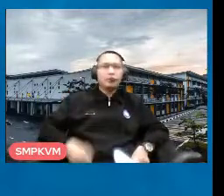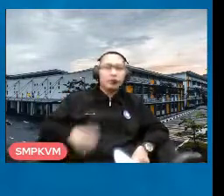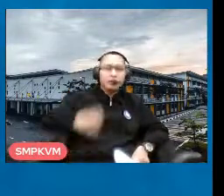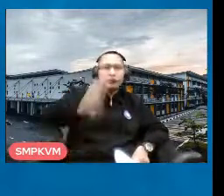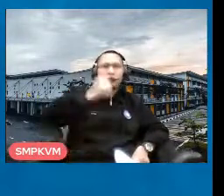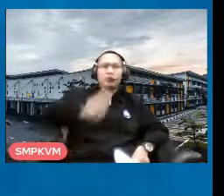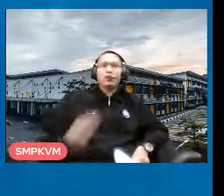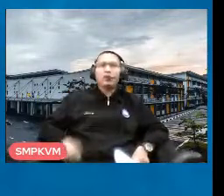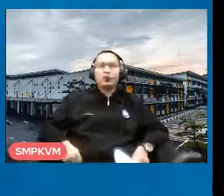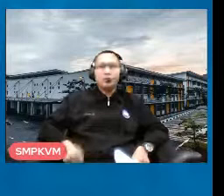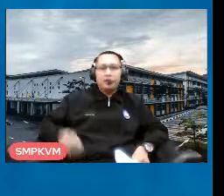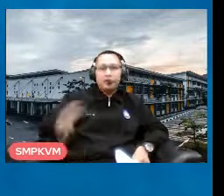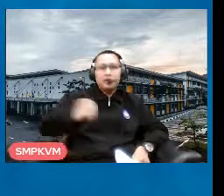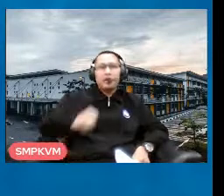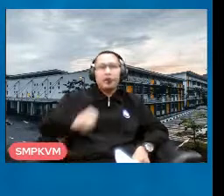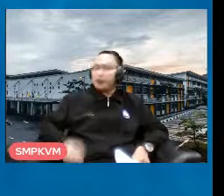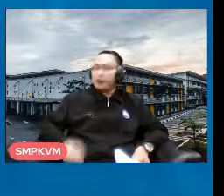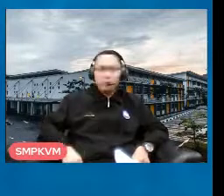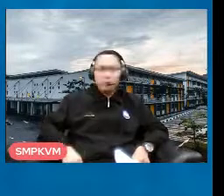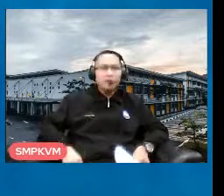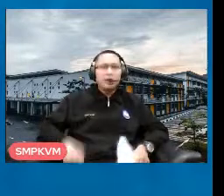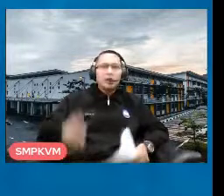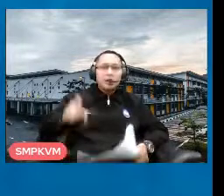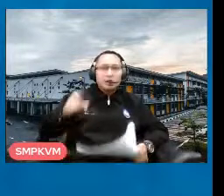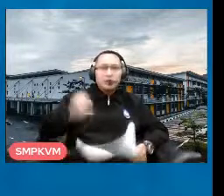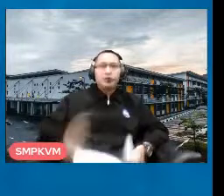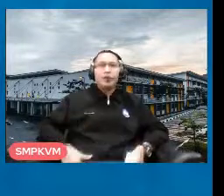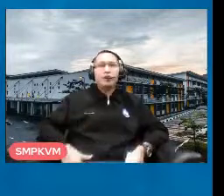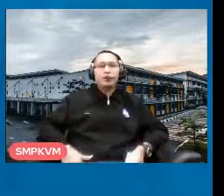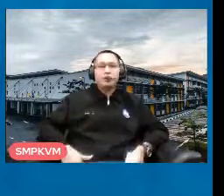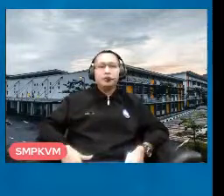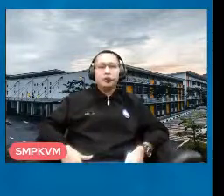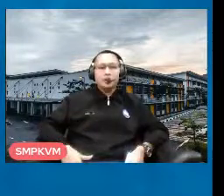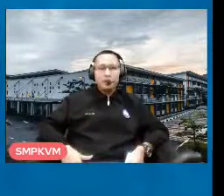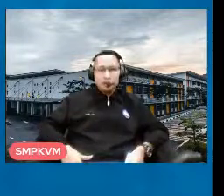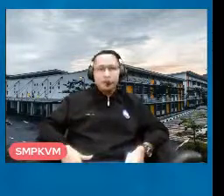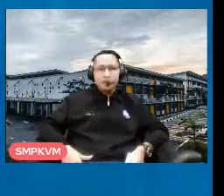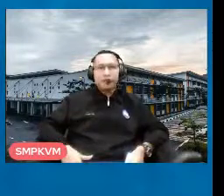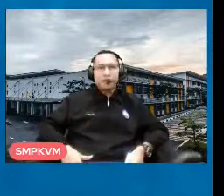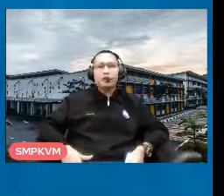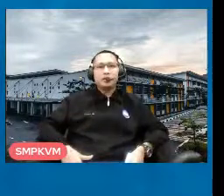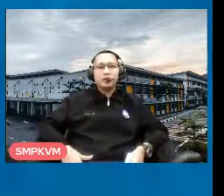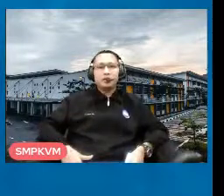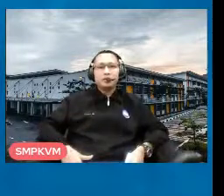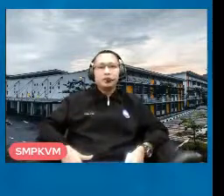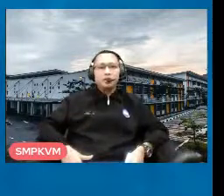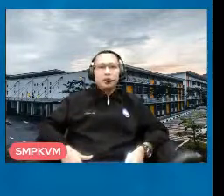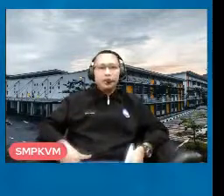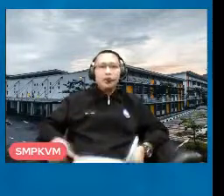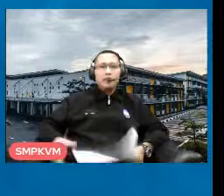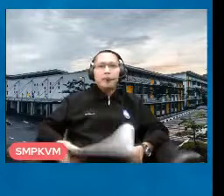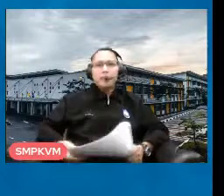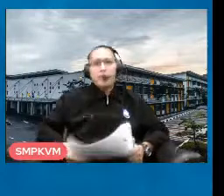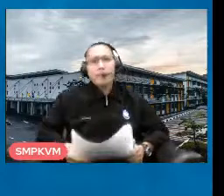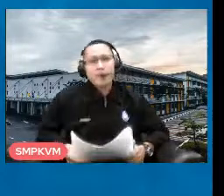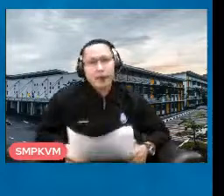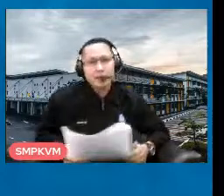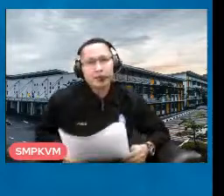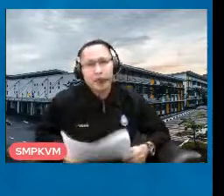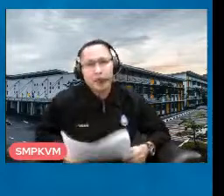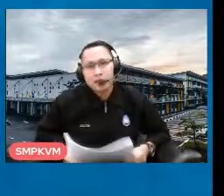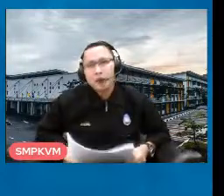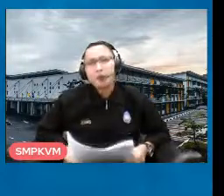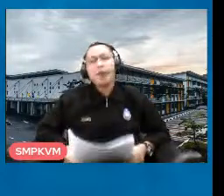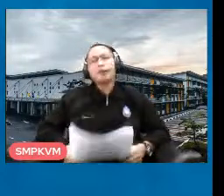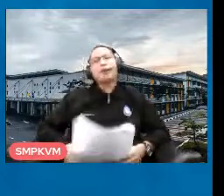Masa kamu enggak terima watikah ke ijazah ijazah pula Jejer dibenarkan Oke membawa